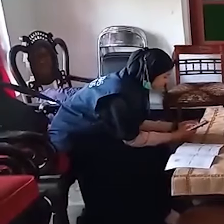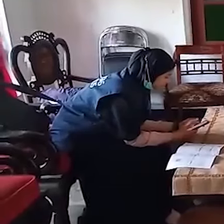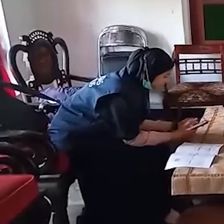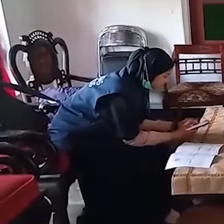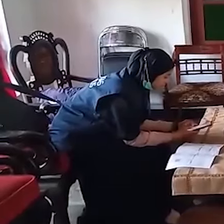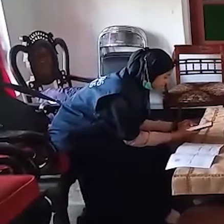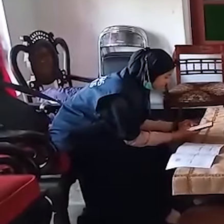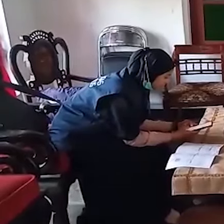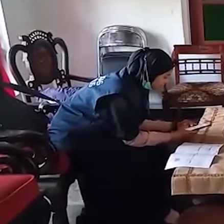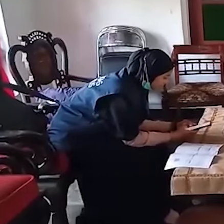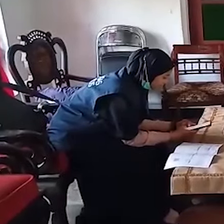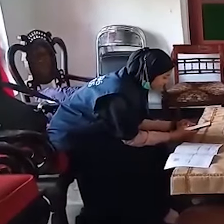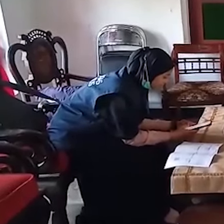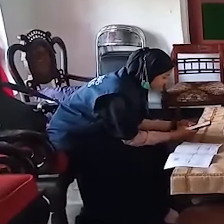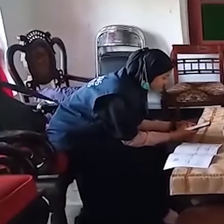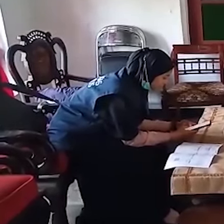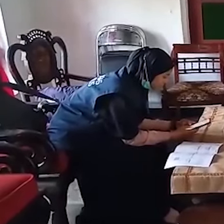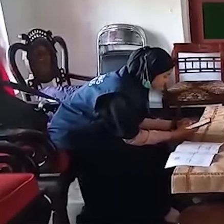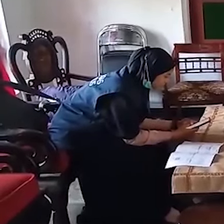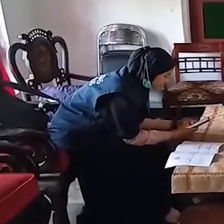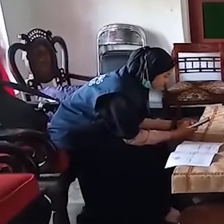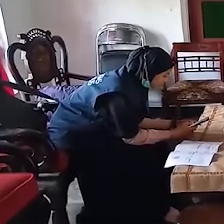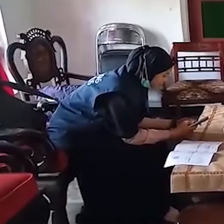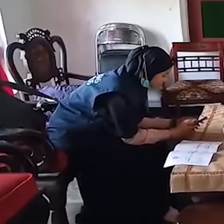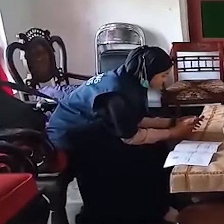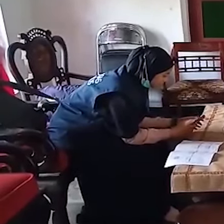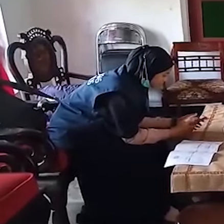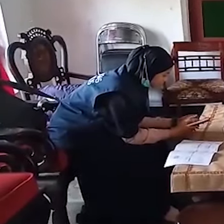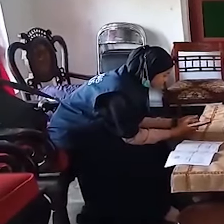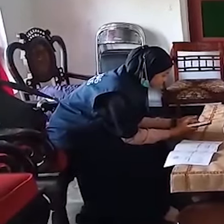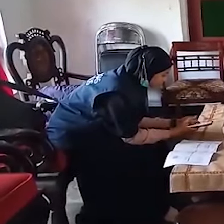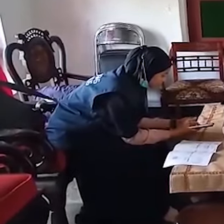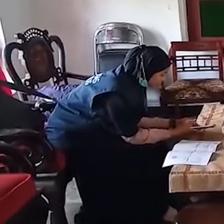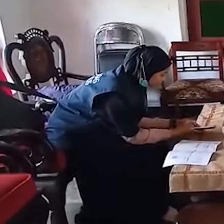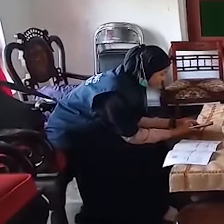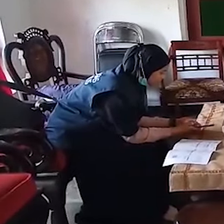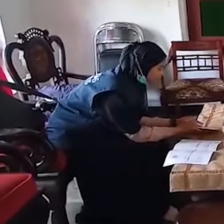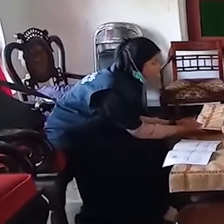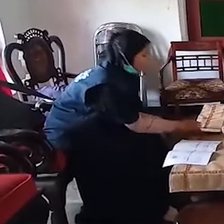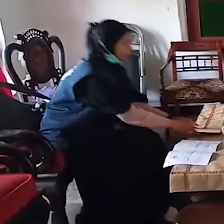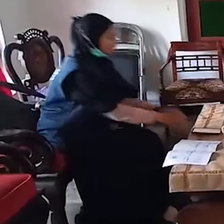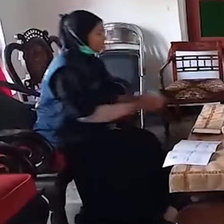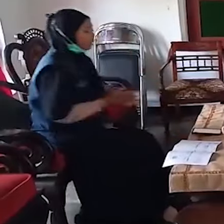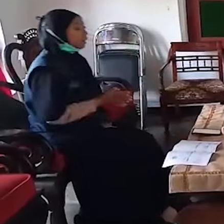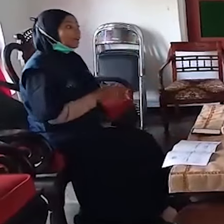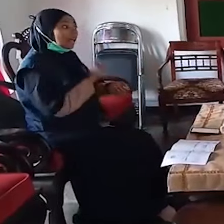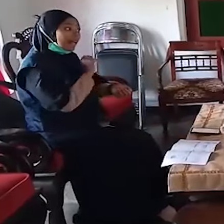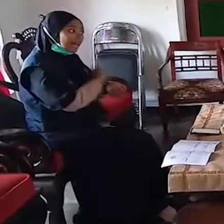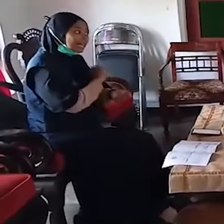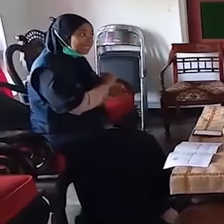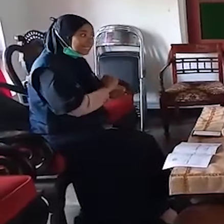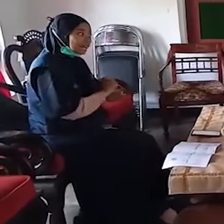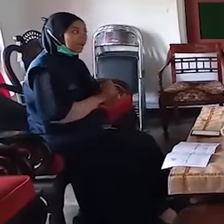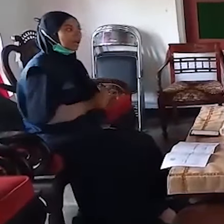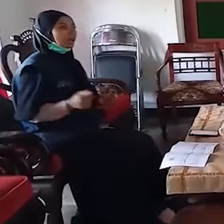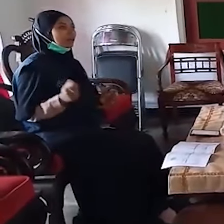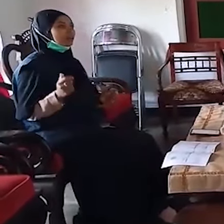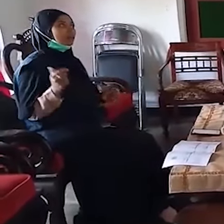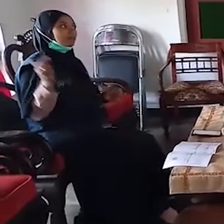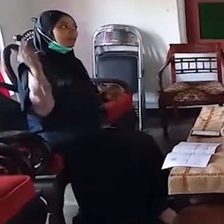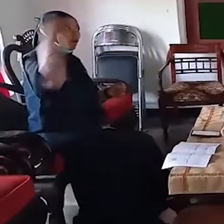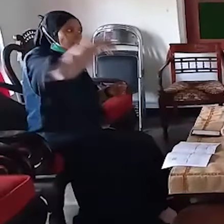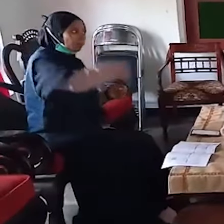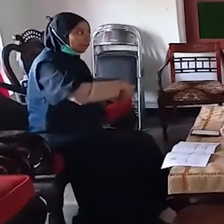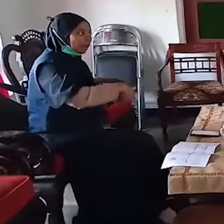yang bertugas di Kecamatan Mungkit, Kabupaten Magelang. Kalau sebutannya adalah mereka tuli, Mas. Karena kalau ini